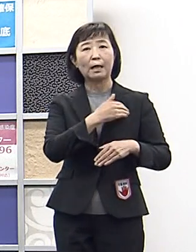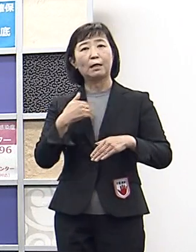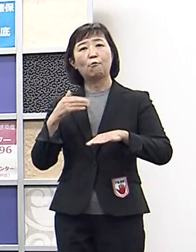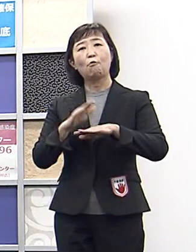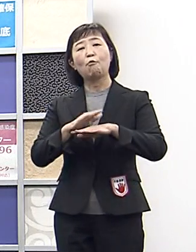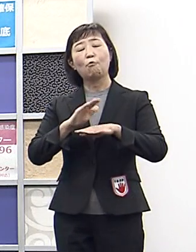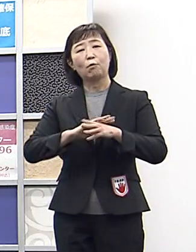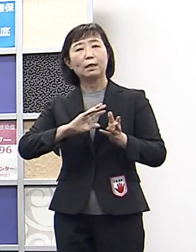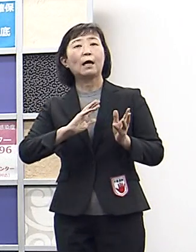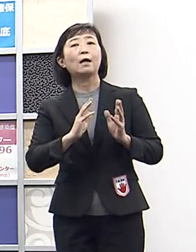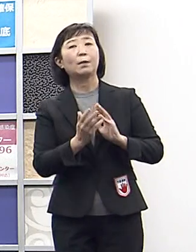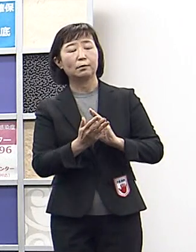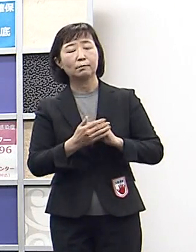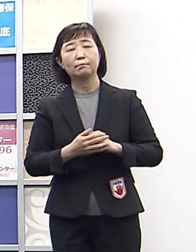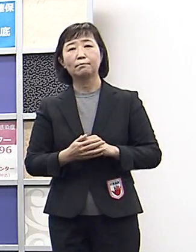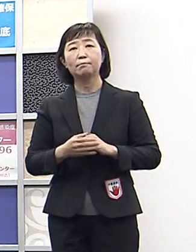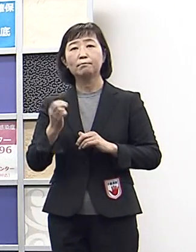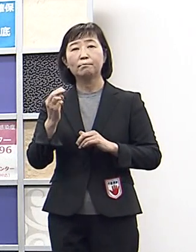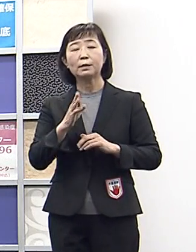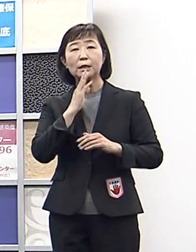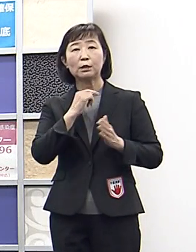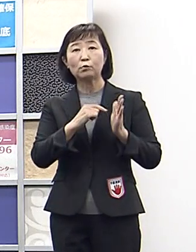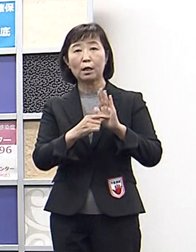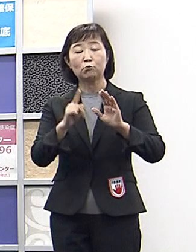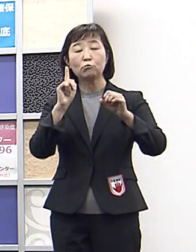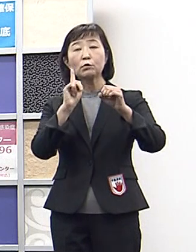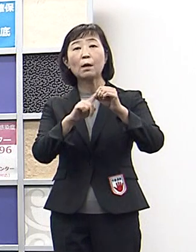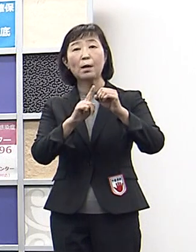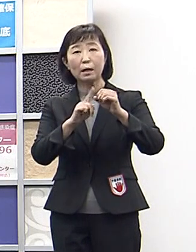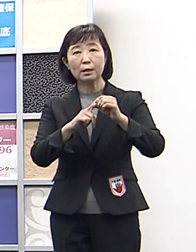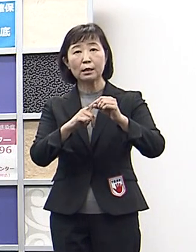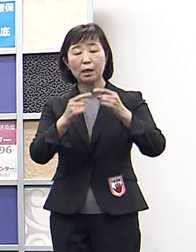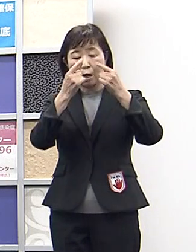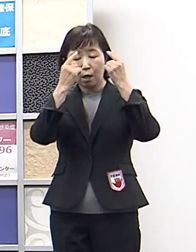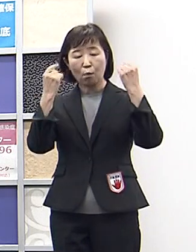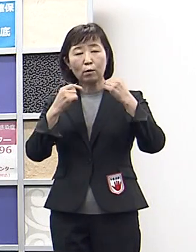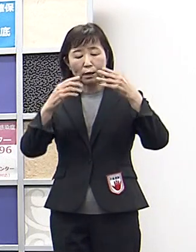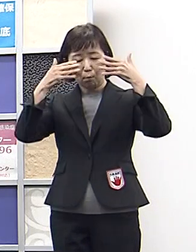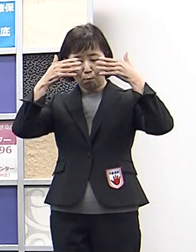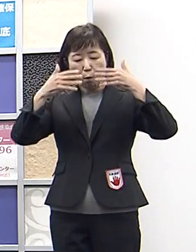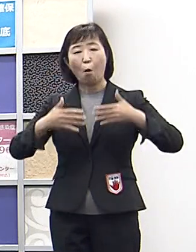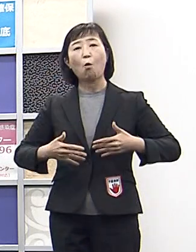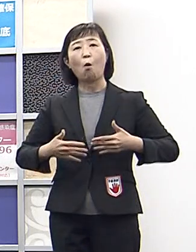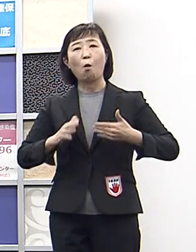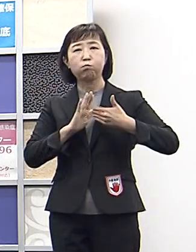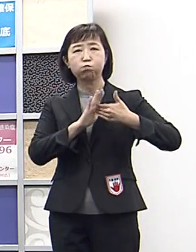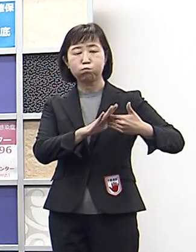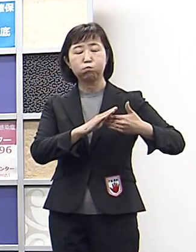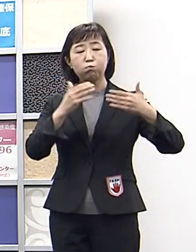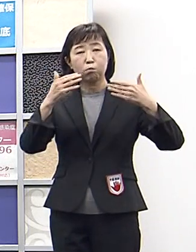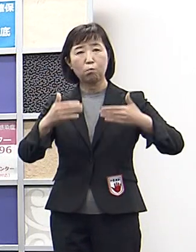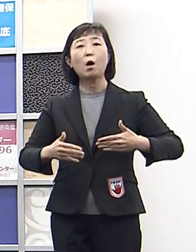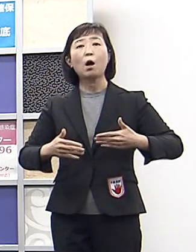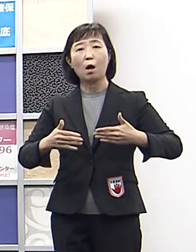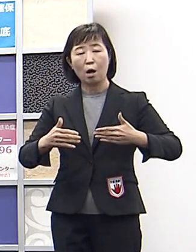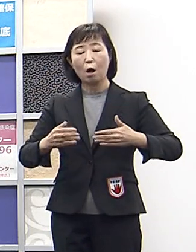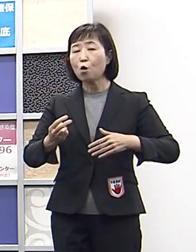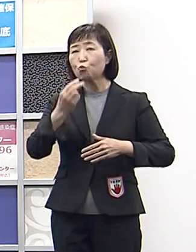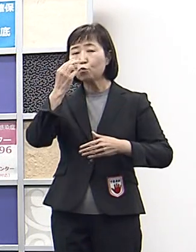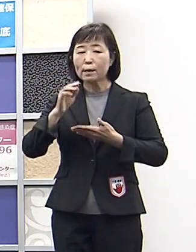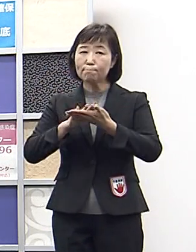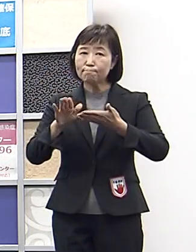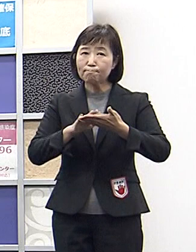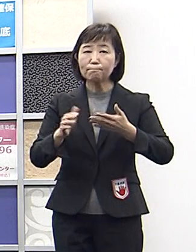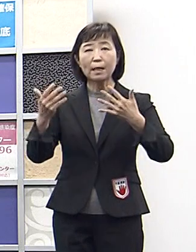ますこれを実現するため個人防護軍やヘパフィルター付き空気清浄機などの設備